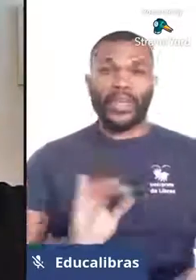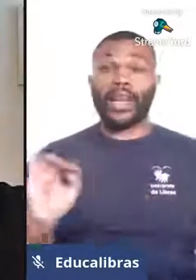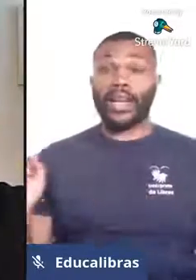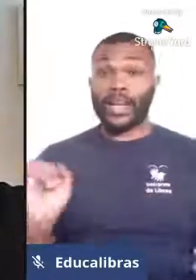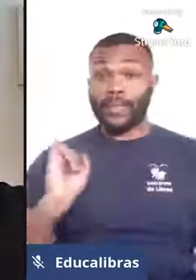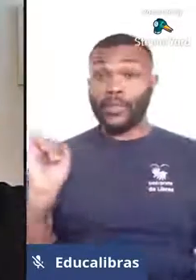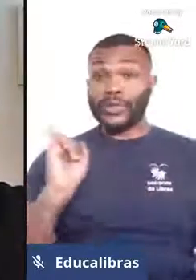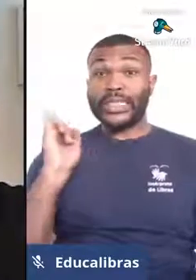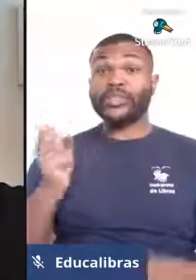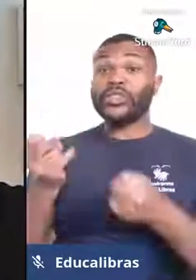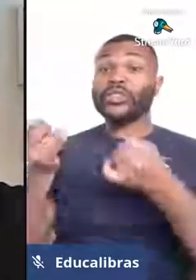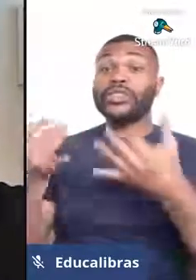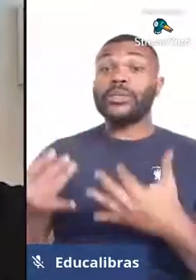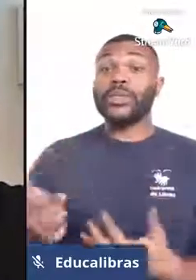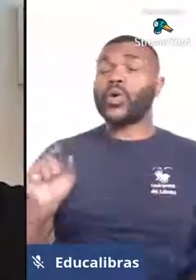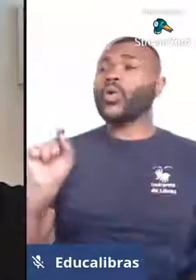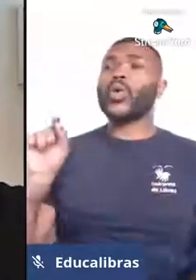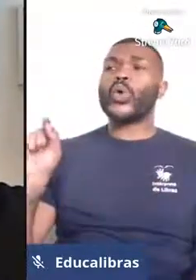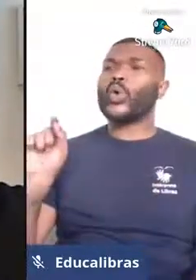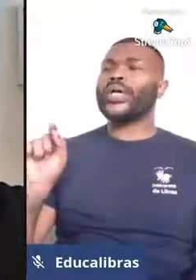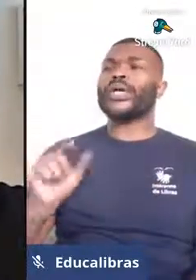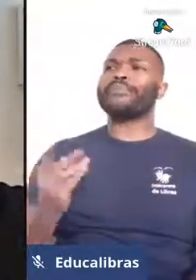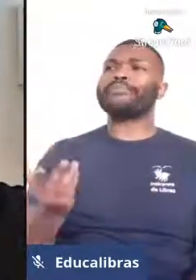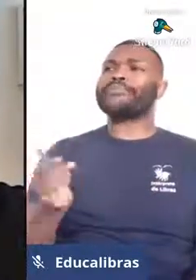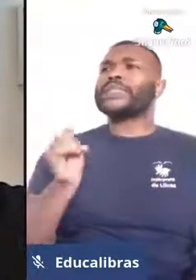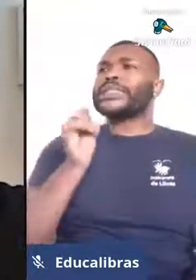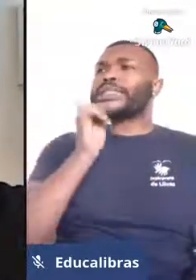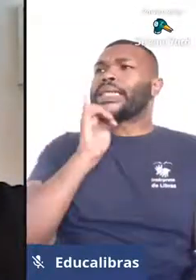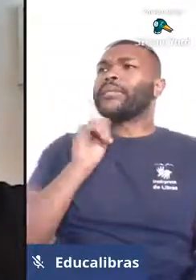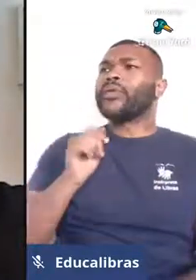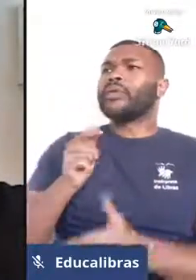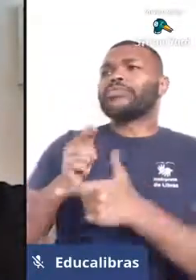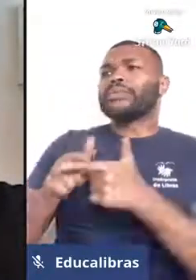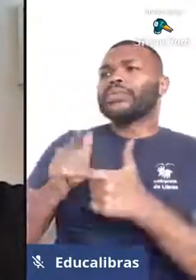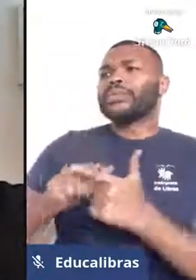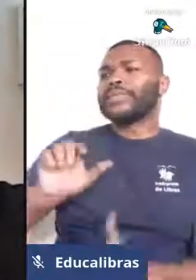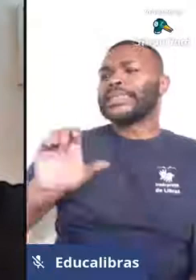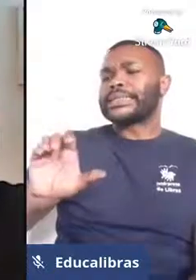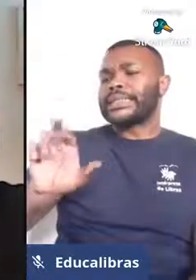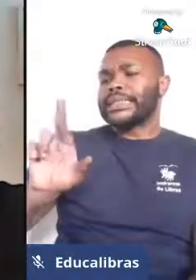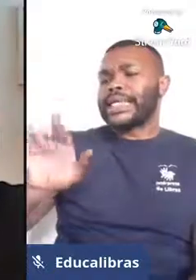seguinte: nesses momentos de crise,